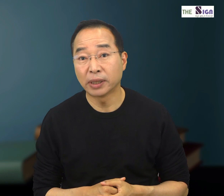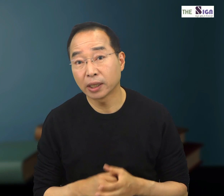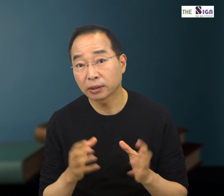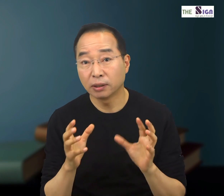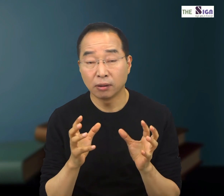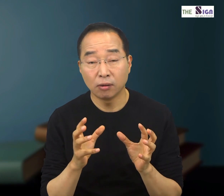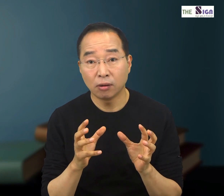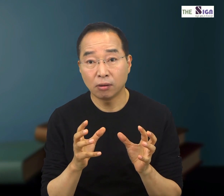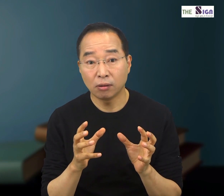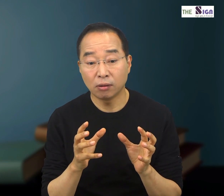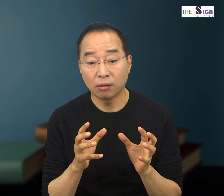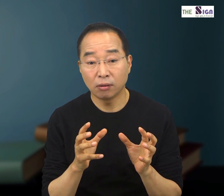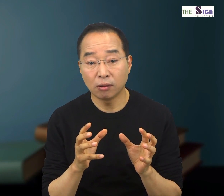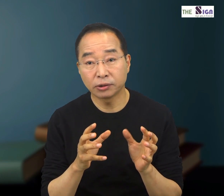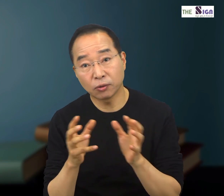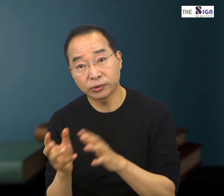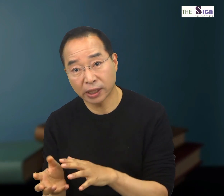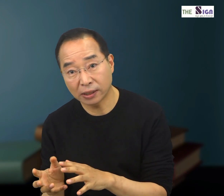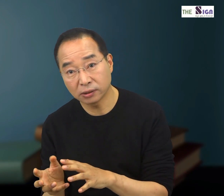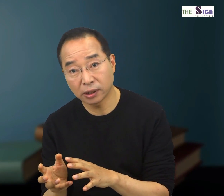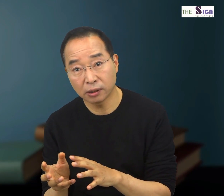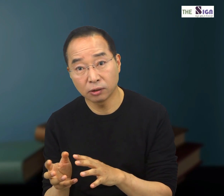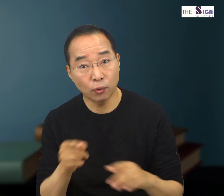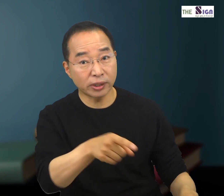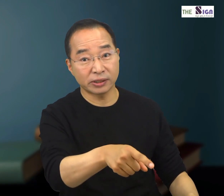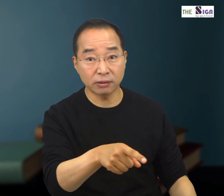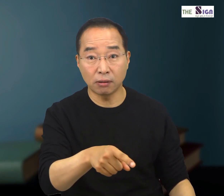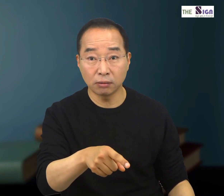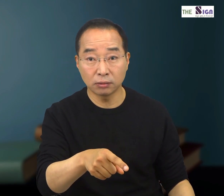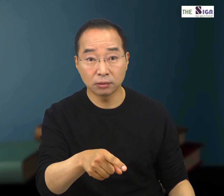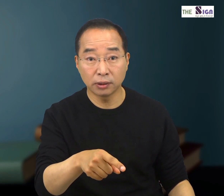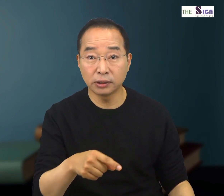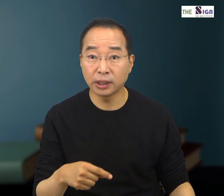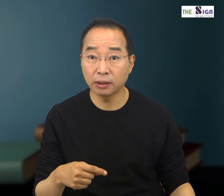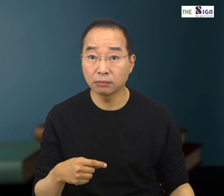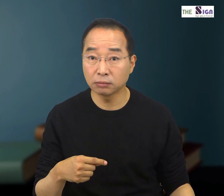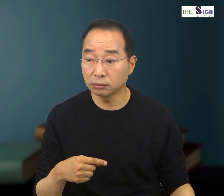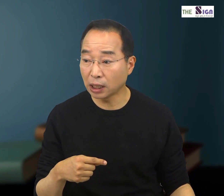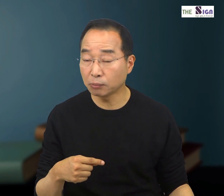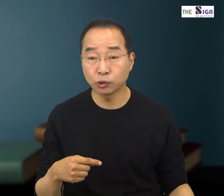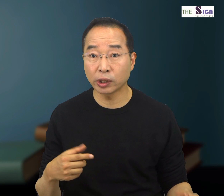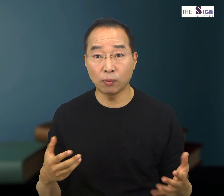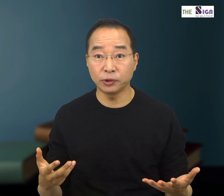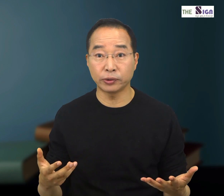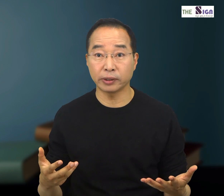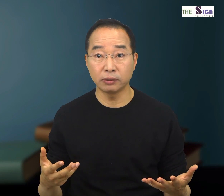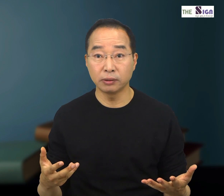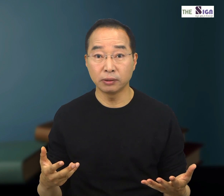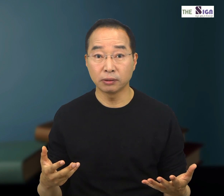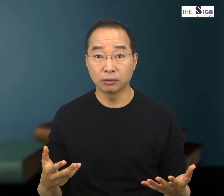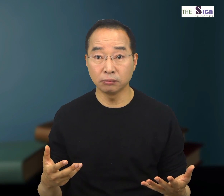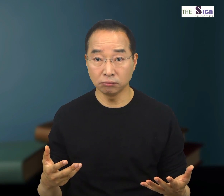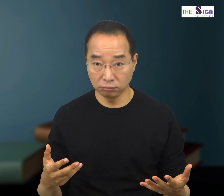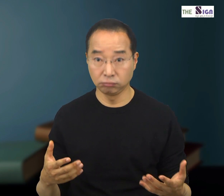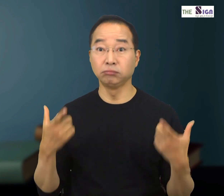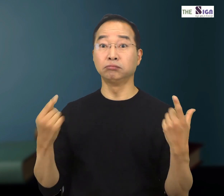만약 어떤 곳에 갔는데 너 왜 그랬어? 근데 나는 뭐 죄가 없는 거예요. 그럼